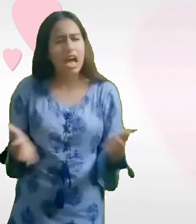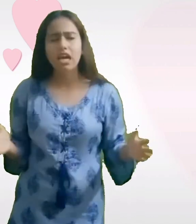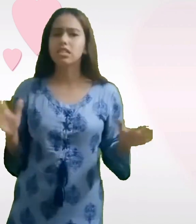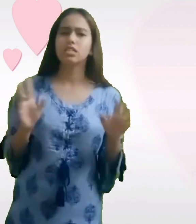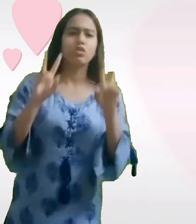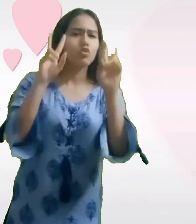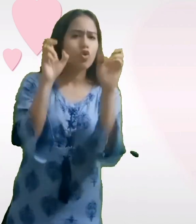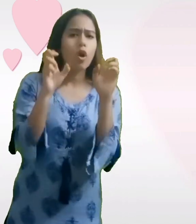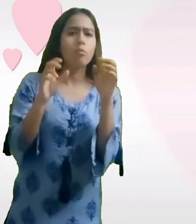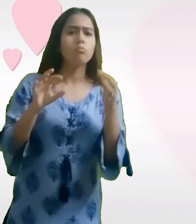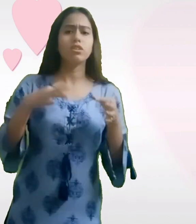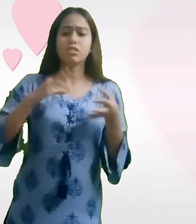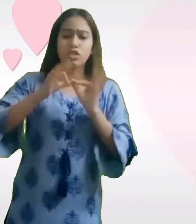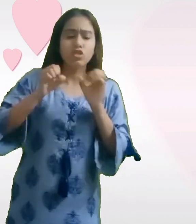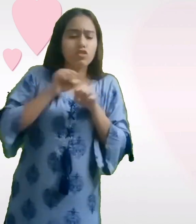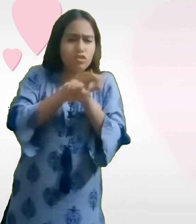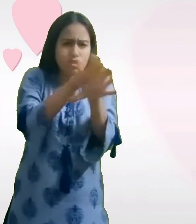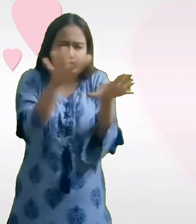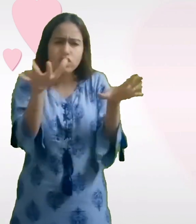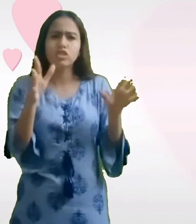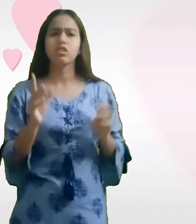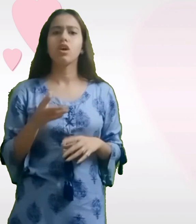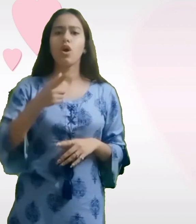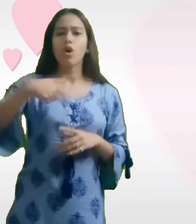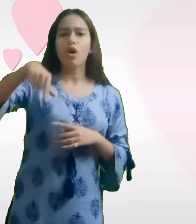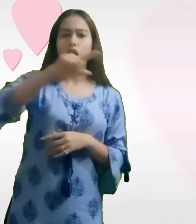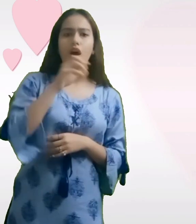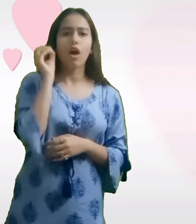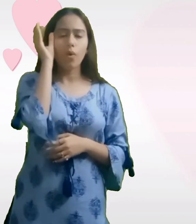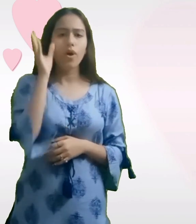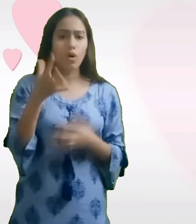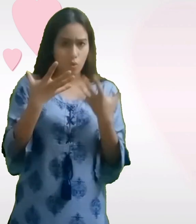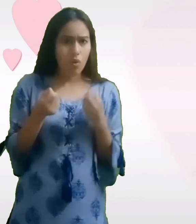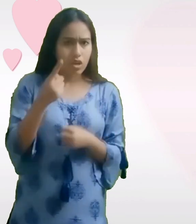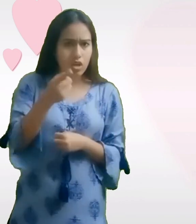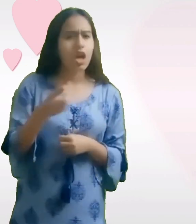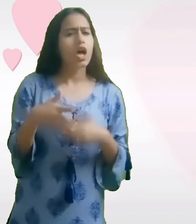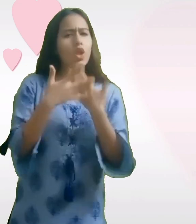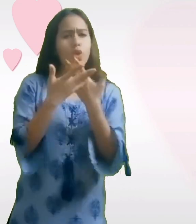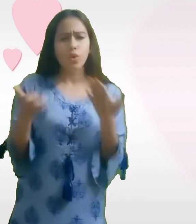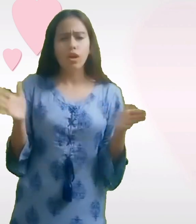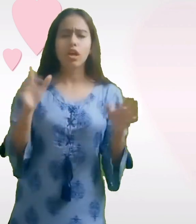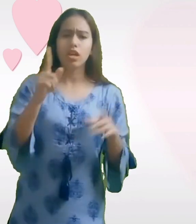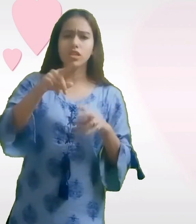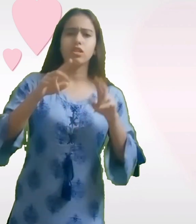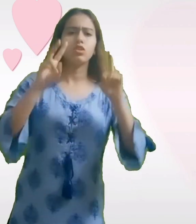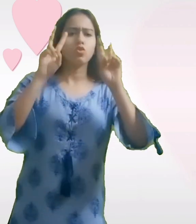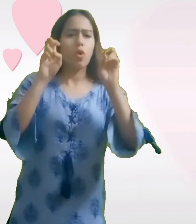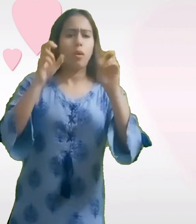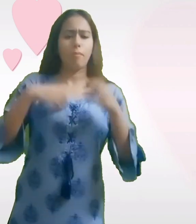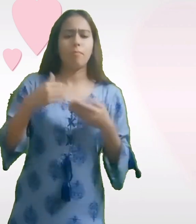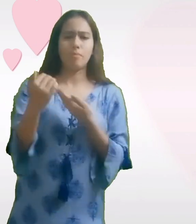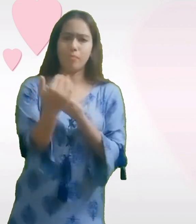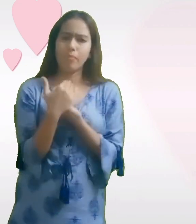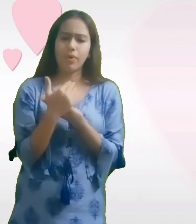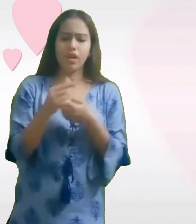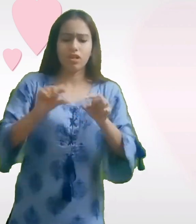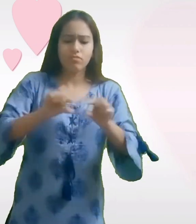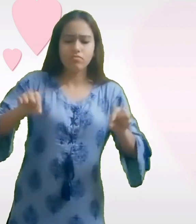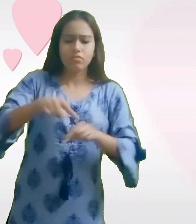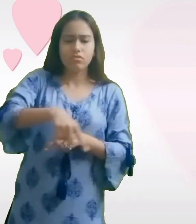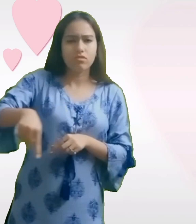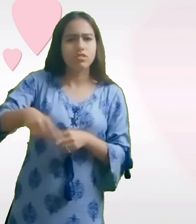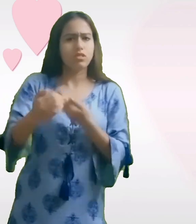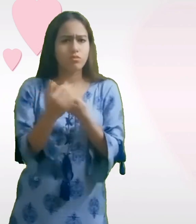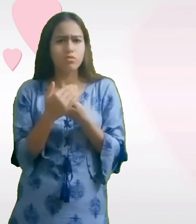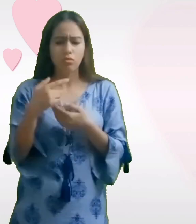में इंटरप्रेट करके सबको वो चीज़ दिखाऊँ, तो आप लोग मुझे कमेंट सेक्शन में कोई भी सॉन्ग या फिर जो भी चीज़ आप इंटरप्रेटिंग करवाना चाहते हैं आप वो